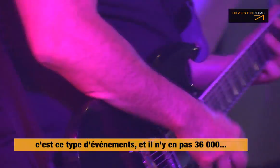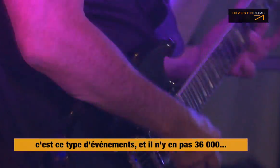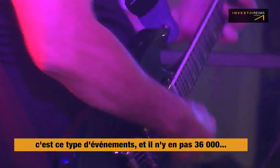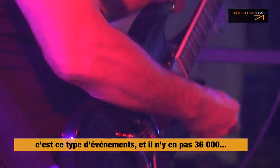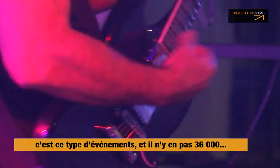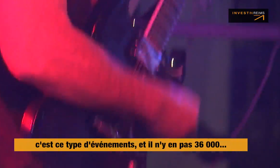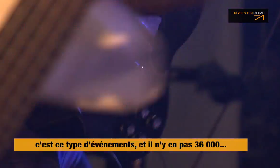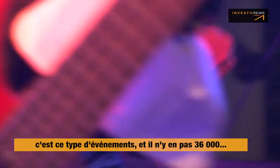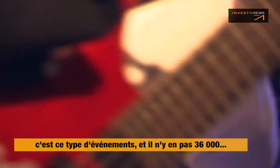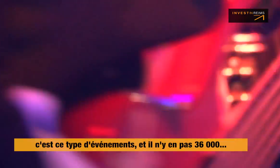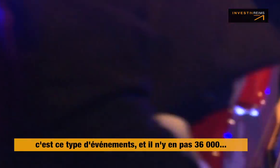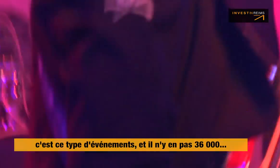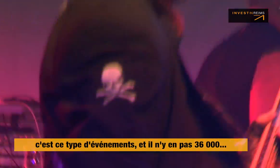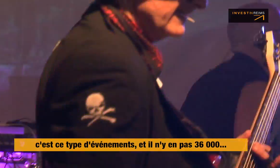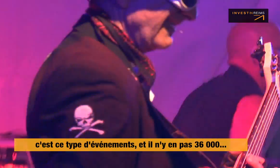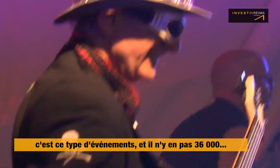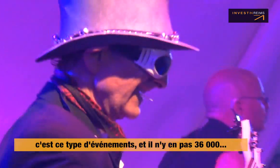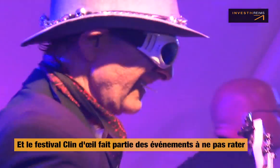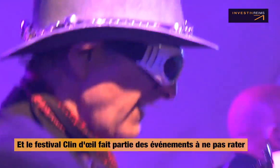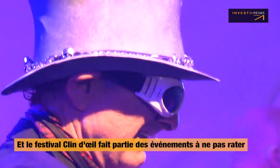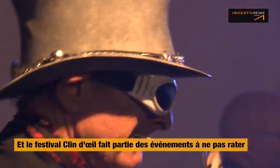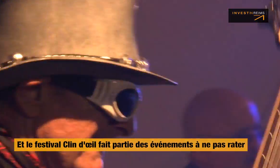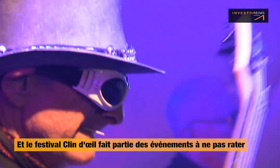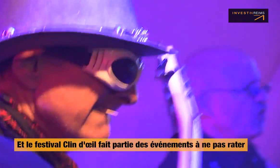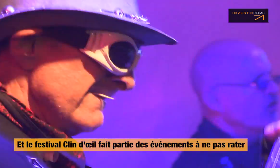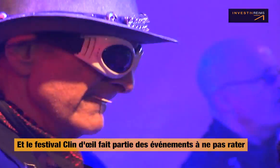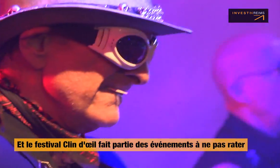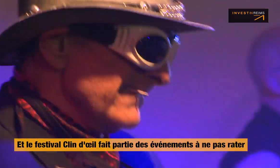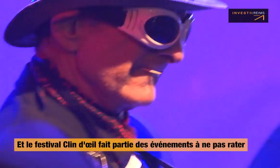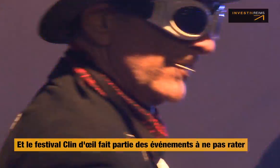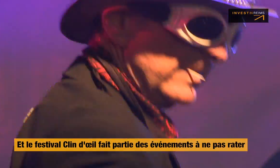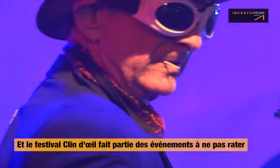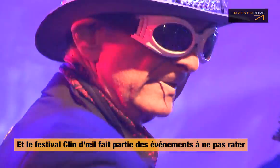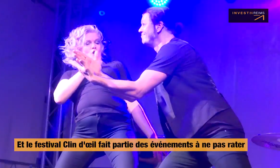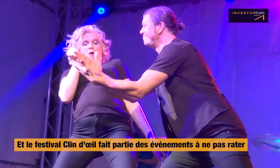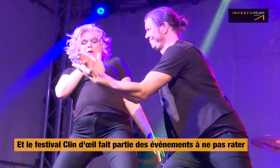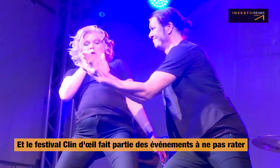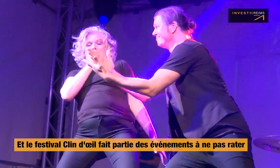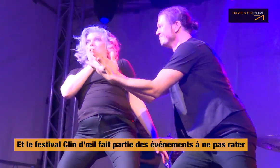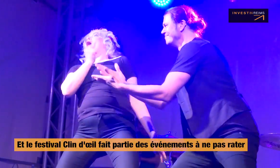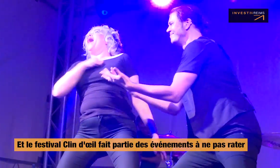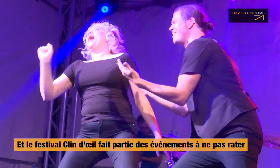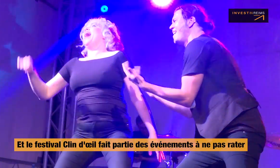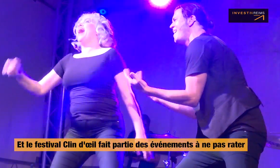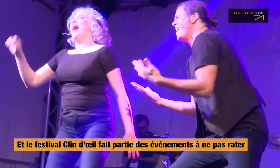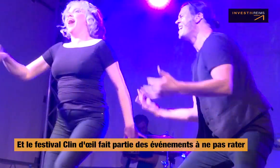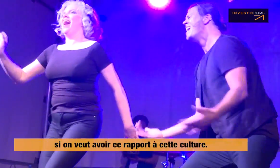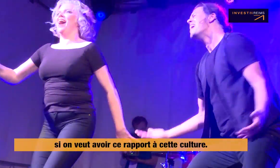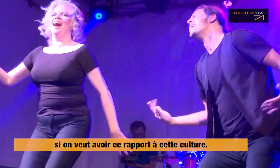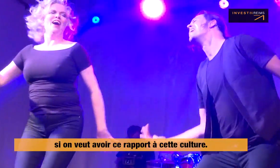c'est ce type d'événements. Et il n'y a pas 36 000. Et le festival Clin d'Oeil fait partie des événements à ne pas rater si